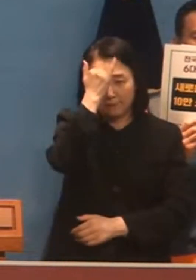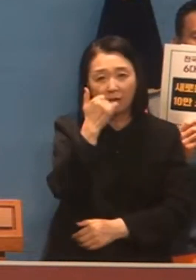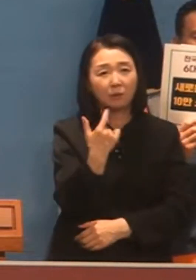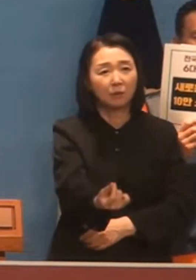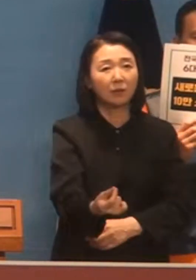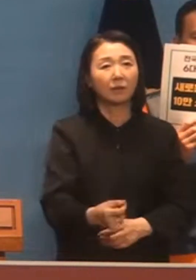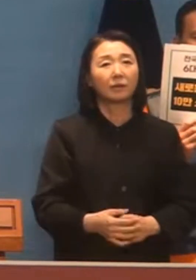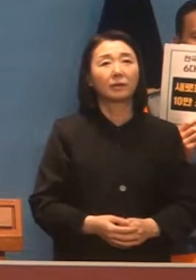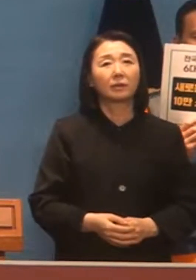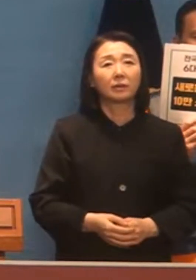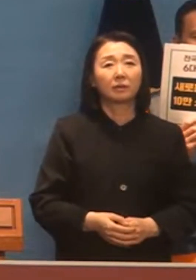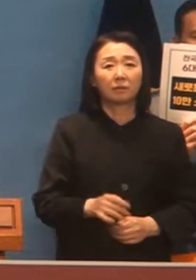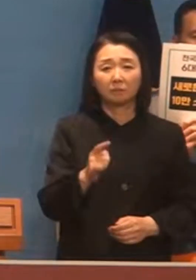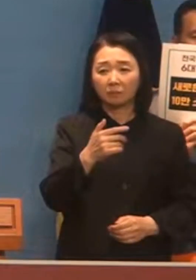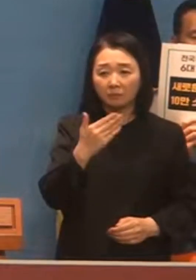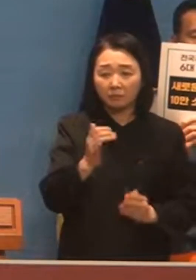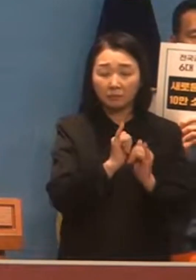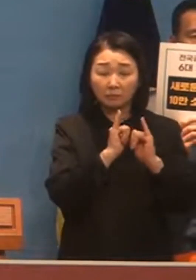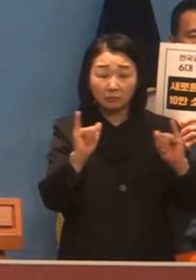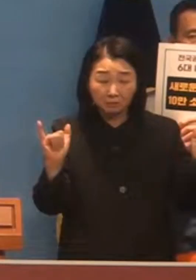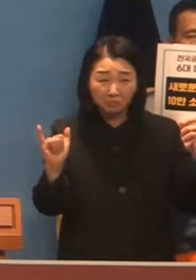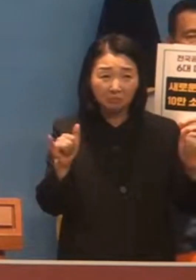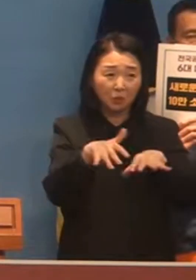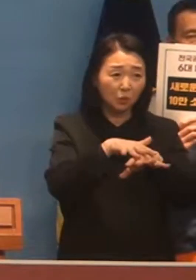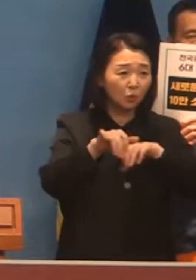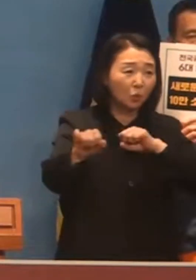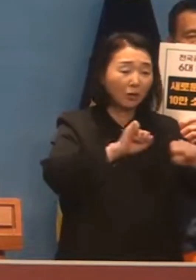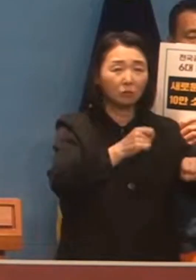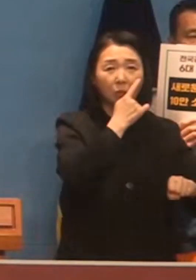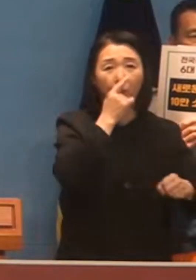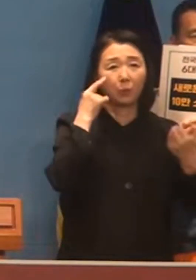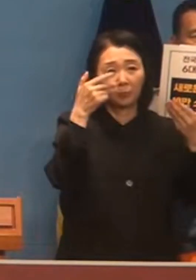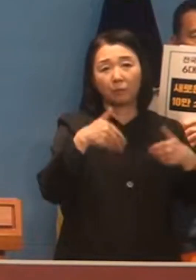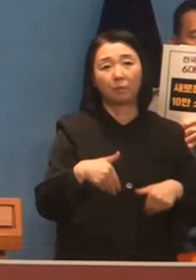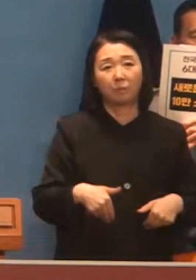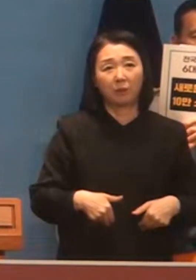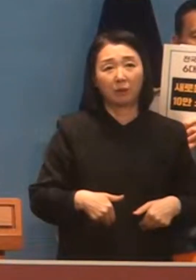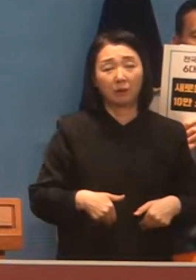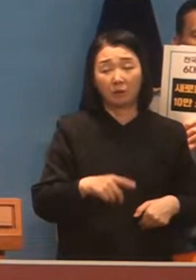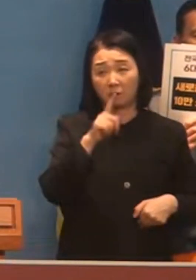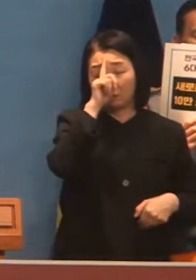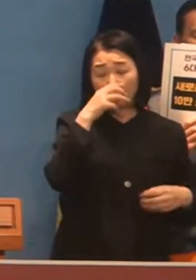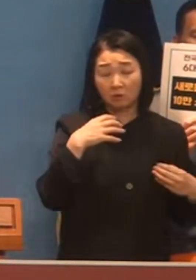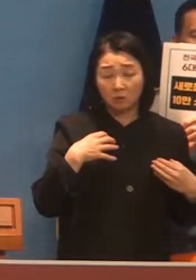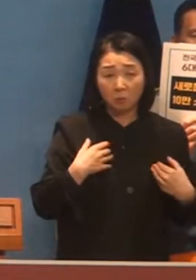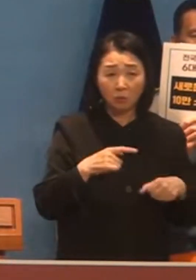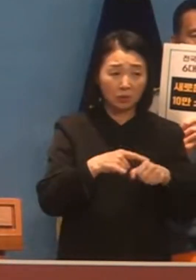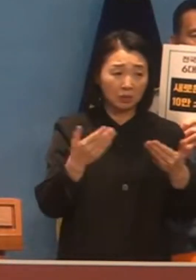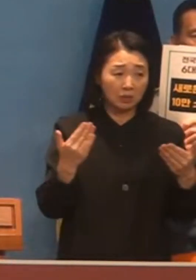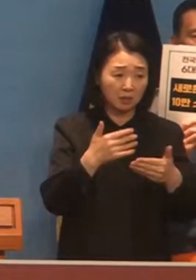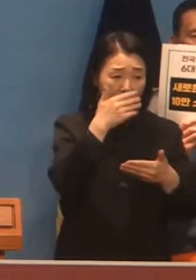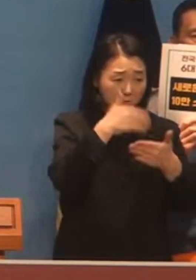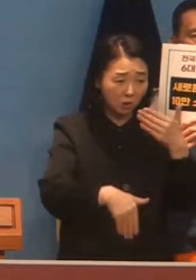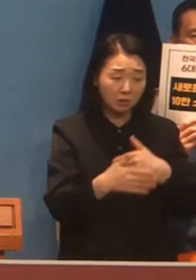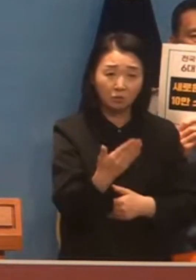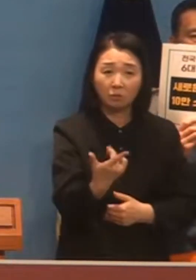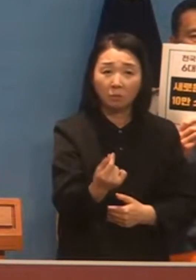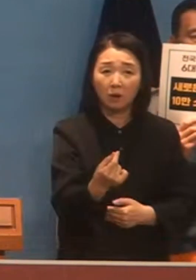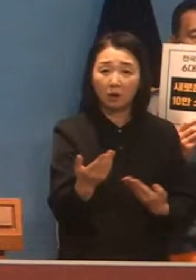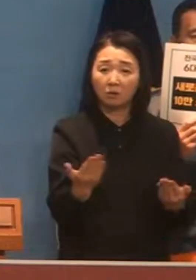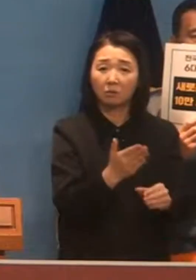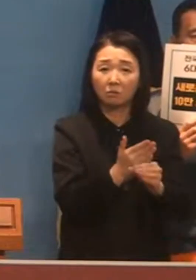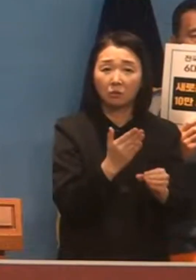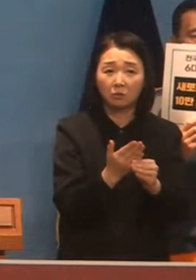것입니다. 소방공무원들의 노동조합 활동도 보장되어야 합니다. 정부는 근로시간 면제제도를 도입하여 근무